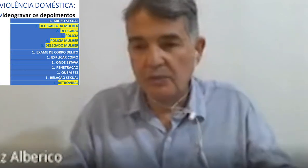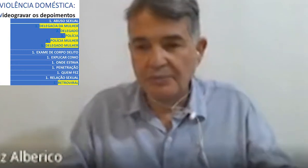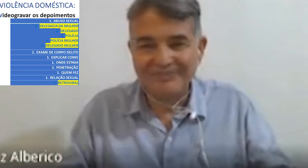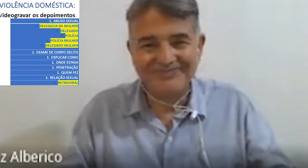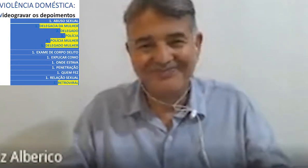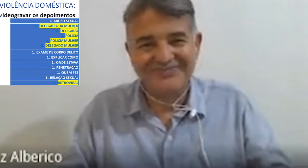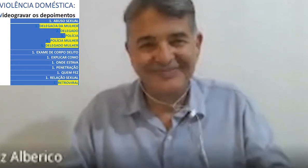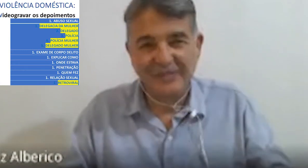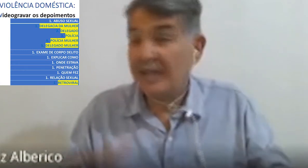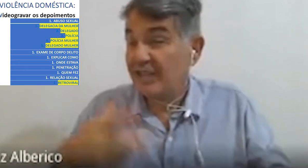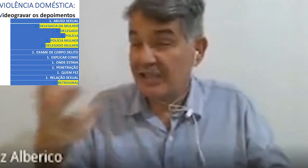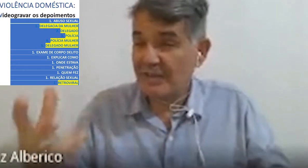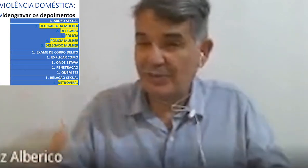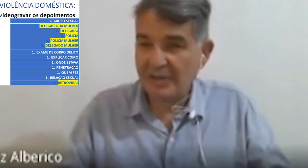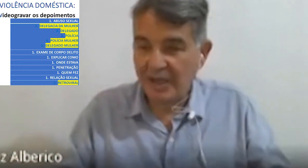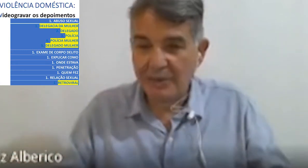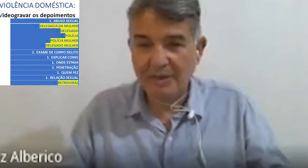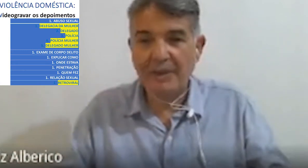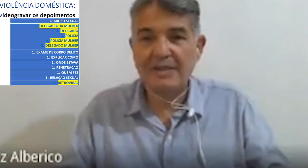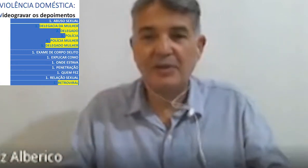um lindíssimo intérprete apareceu